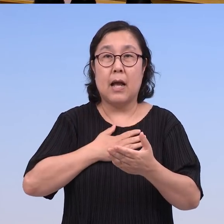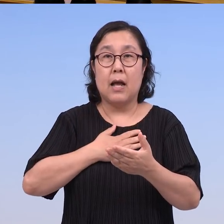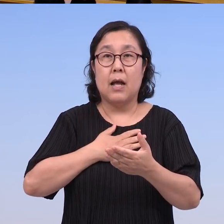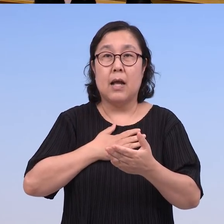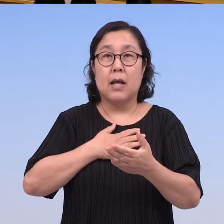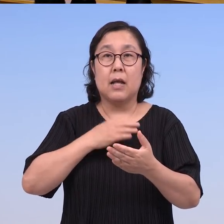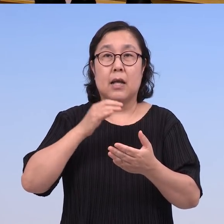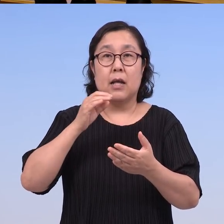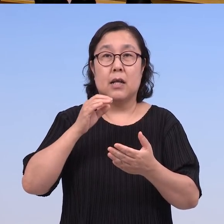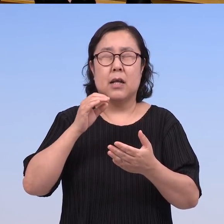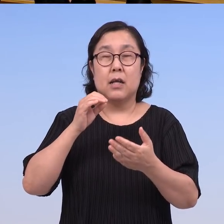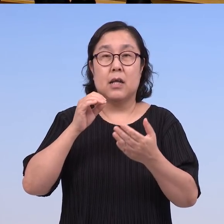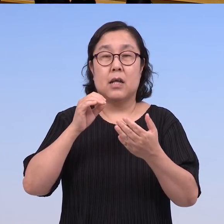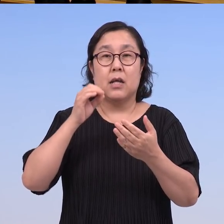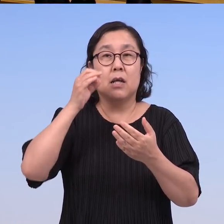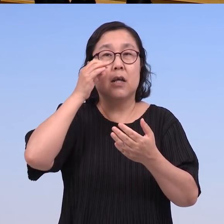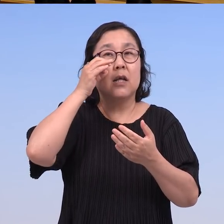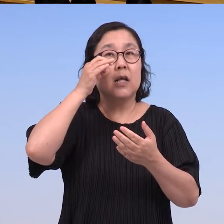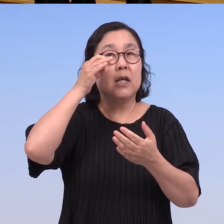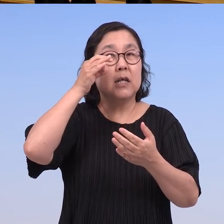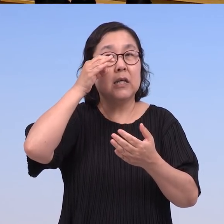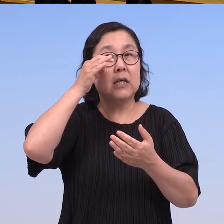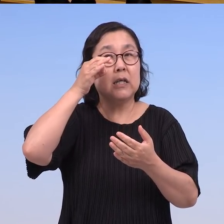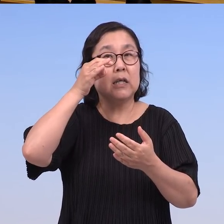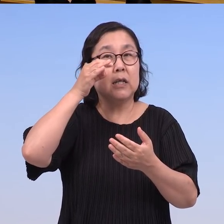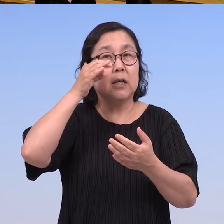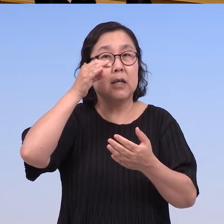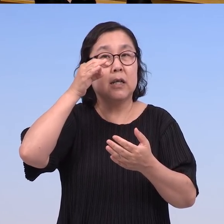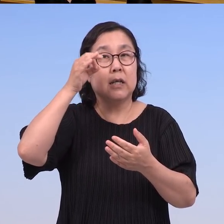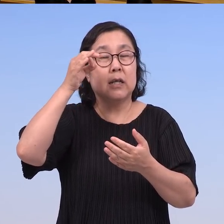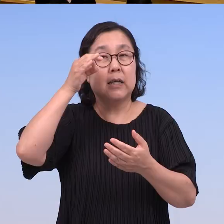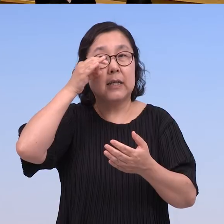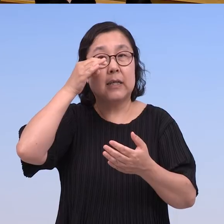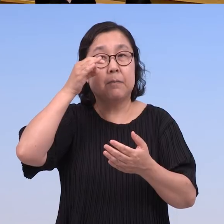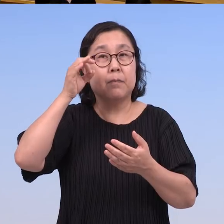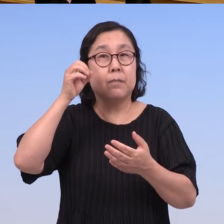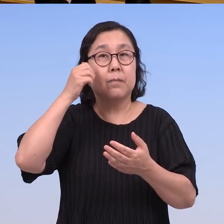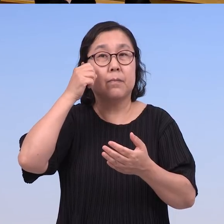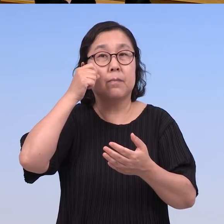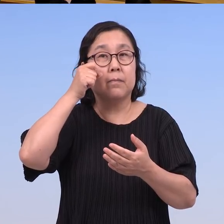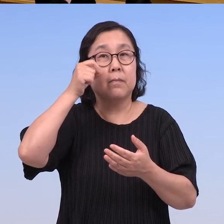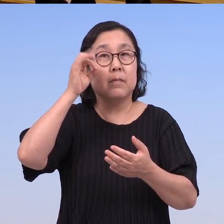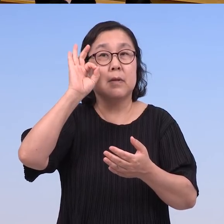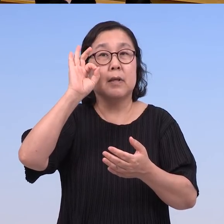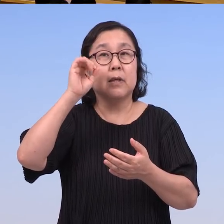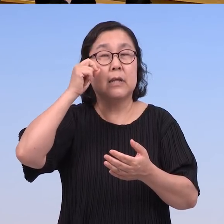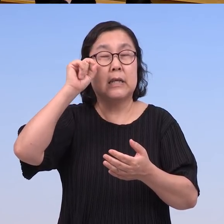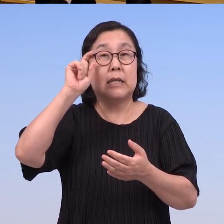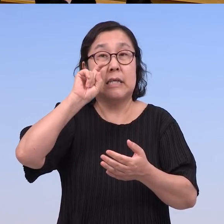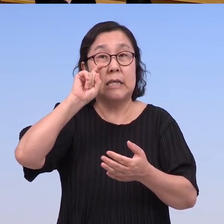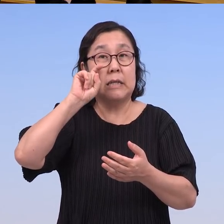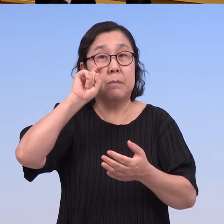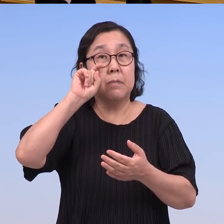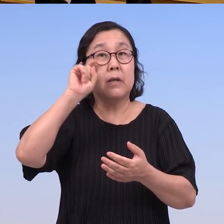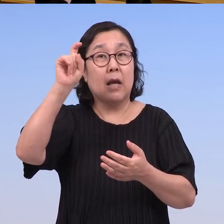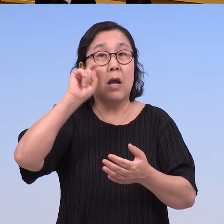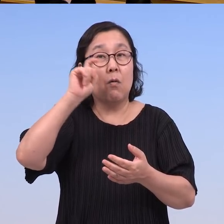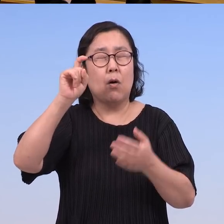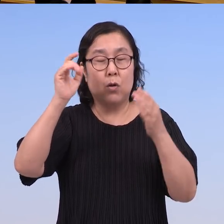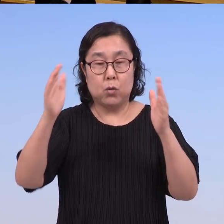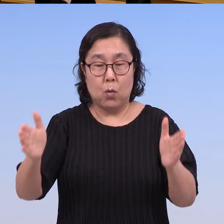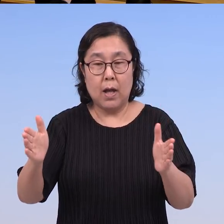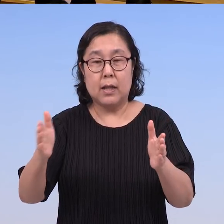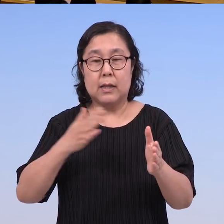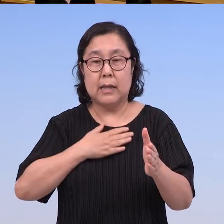다 가려주고 막 10달이 돼도 배 하나도 안 튀어나오도록 해주셔가지고, 그래서 내가 믿고 말씀대로